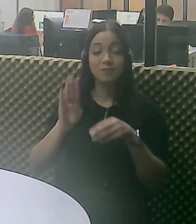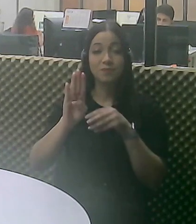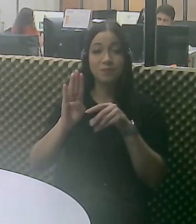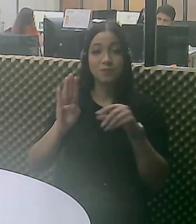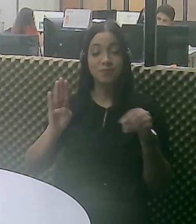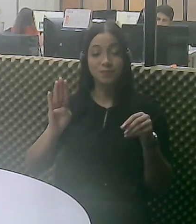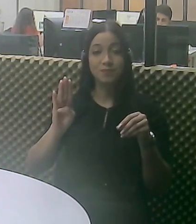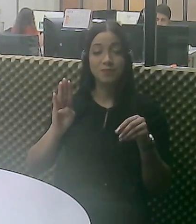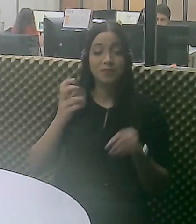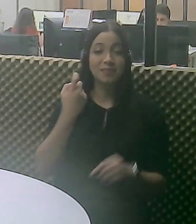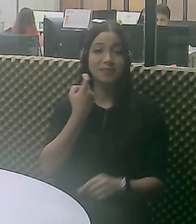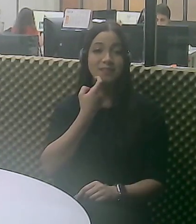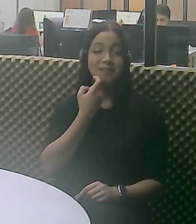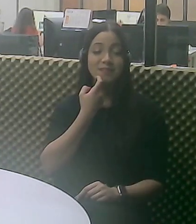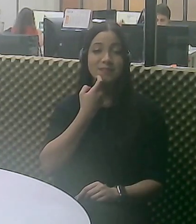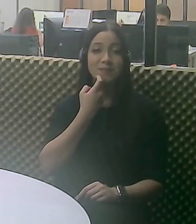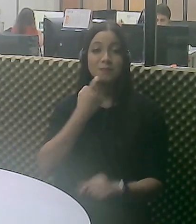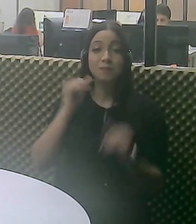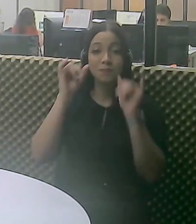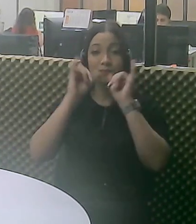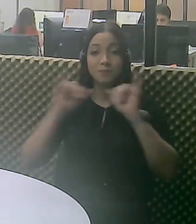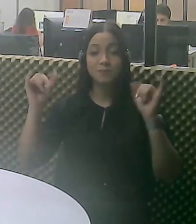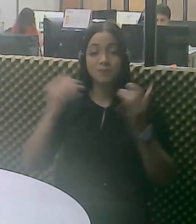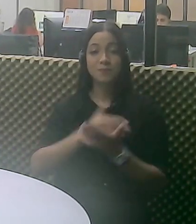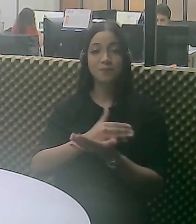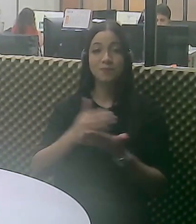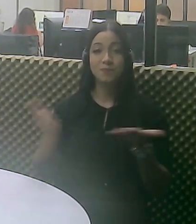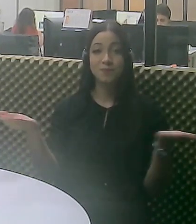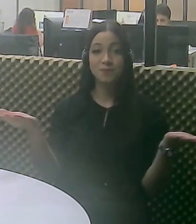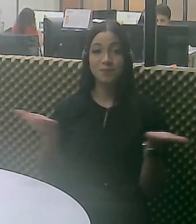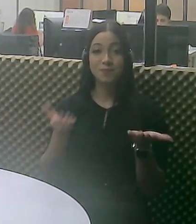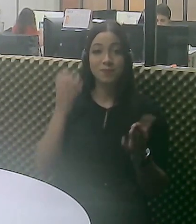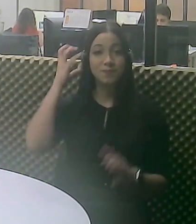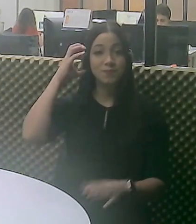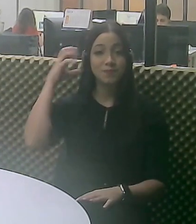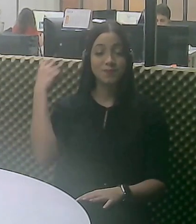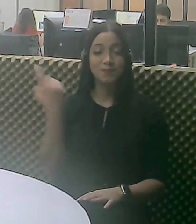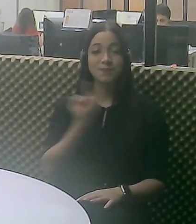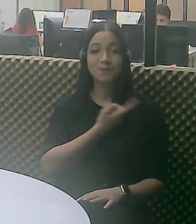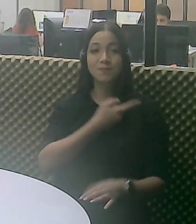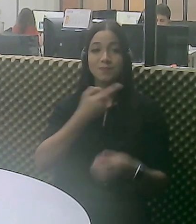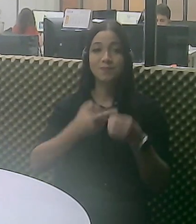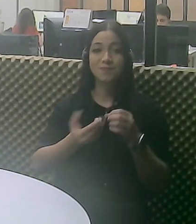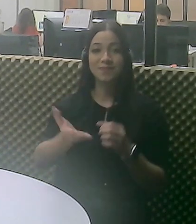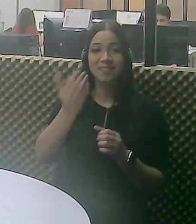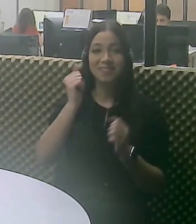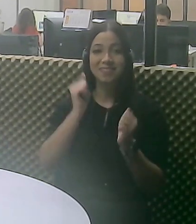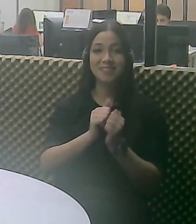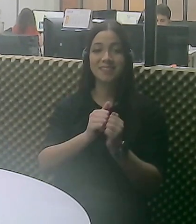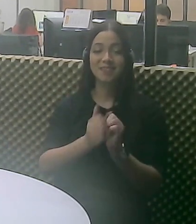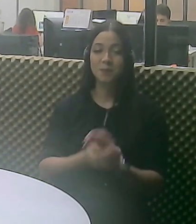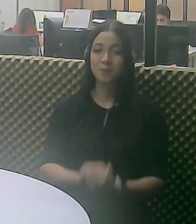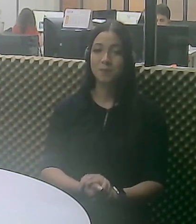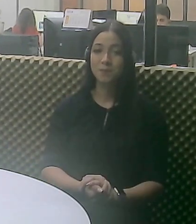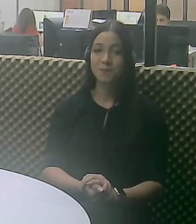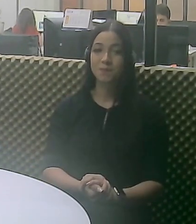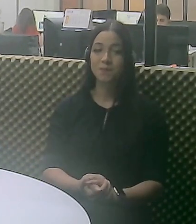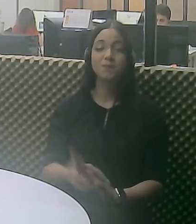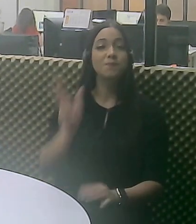nesta sexta-feira. Essas e outras notícias a partir de agora na Rádio Nossa Cidade. Vem com a gente!